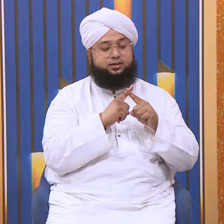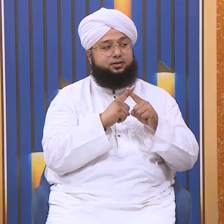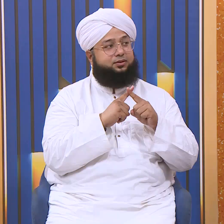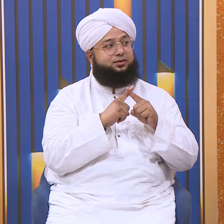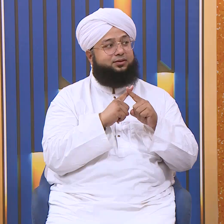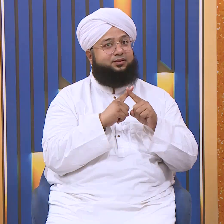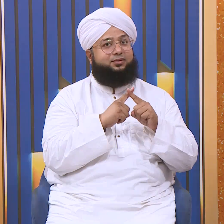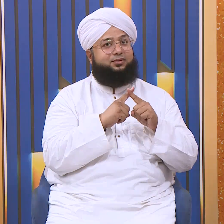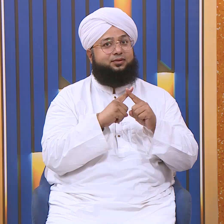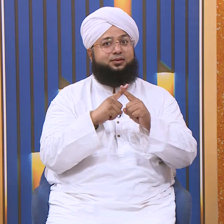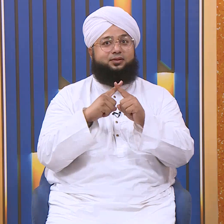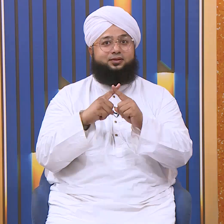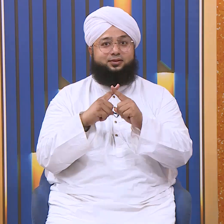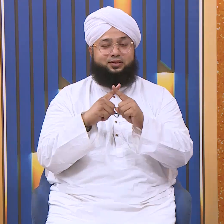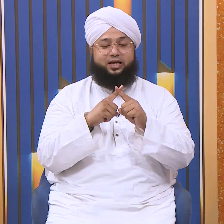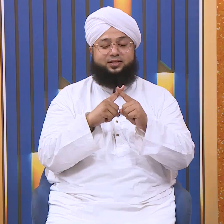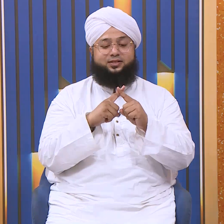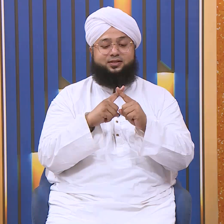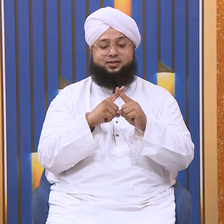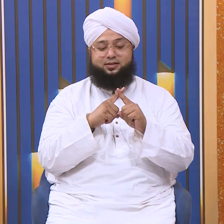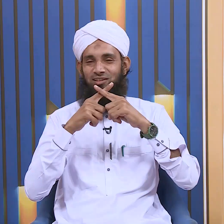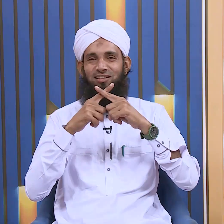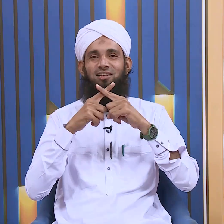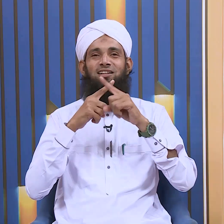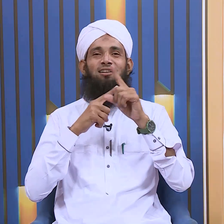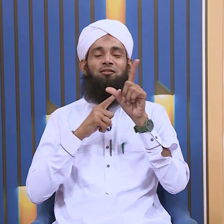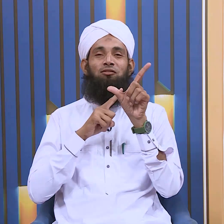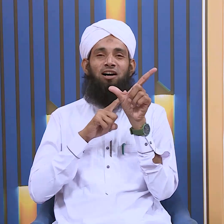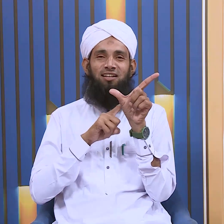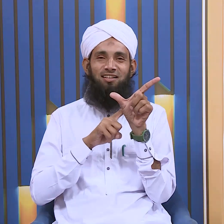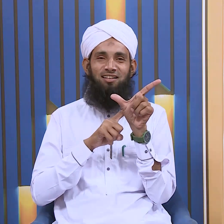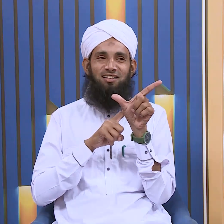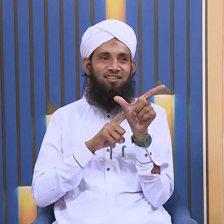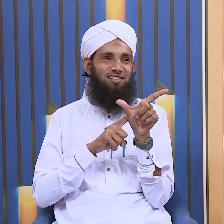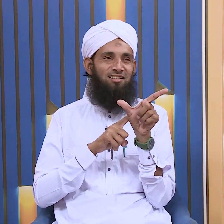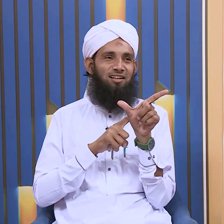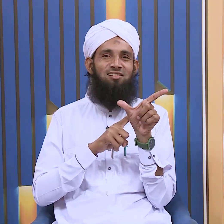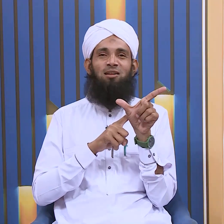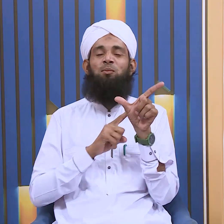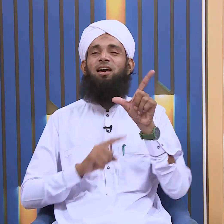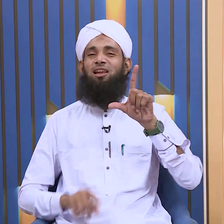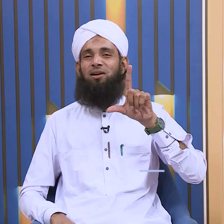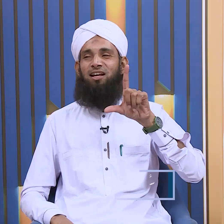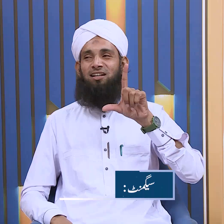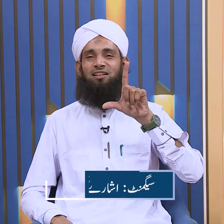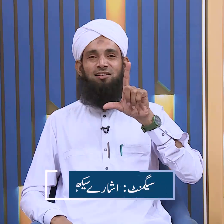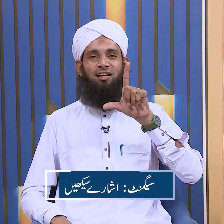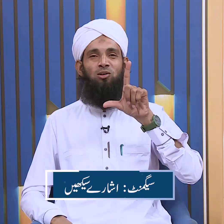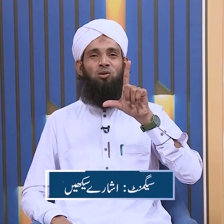ویری ایزی, ایکس. ایکس. وائی. لاسٹ ٹائم ہم نے Y. ایل بنایا تھا, اس ایل کو اپنی